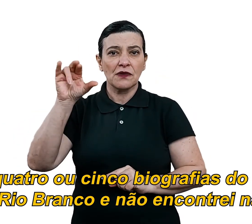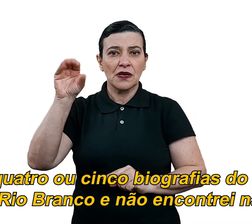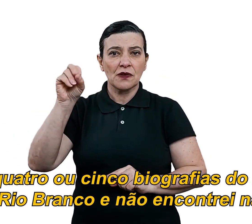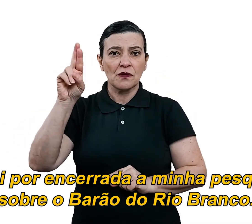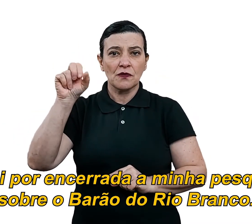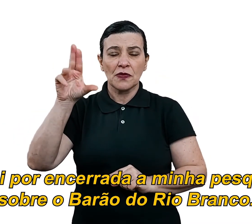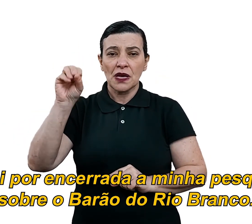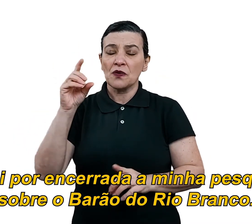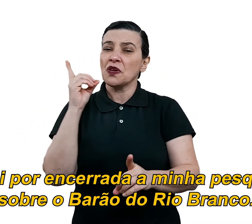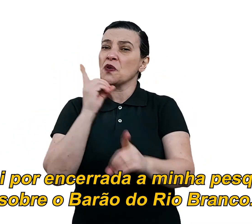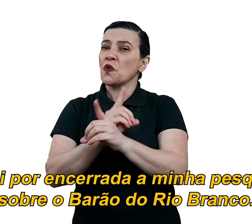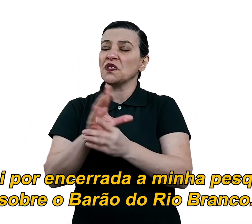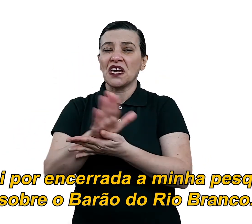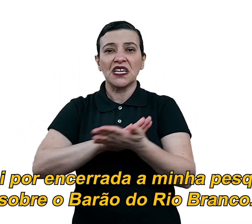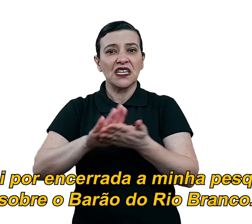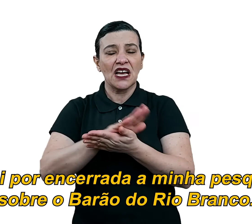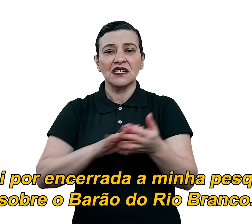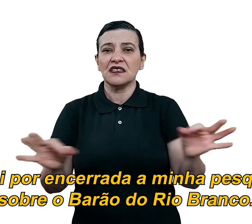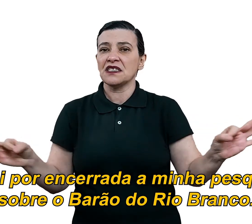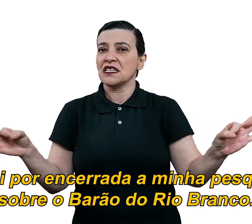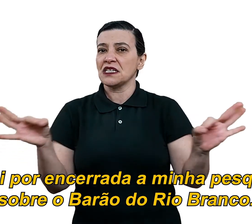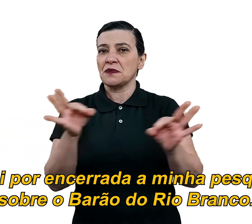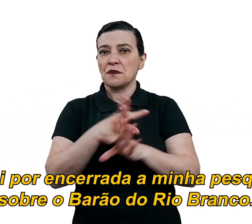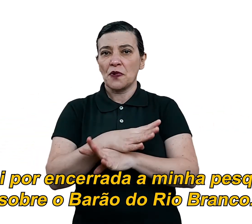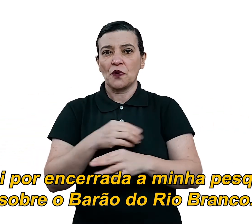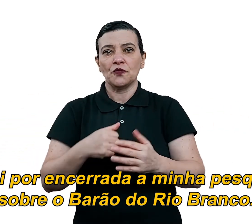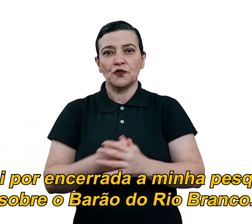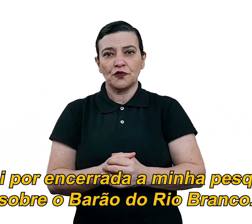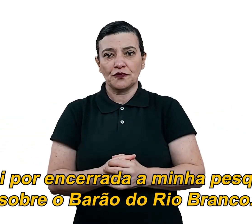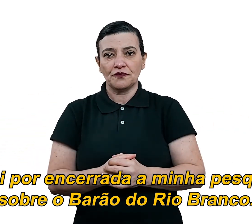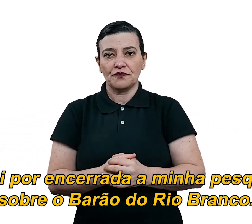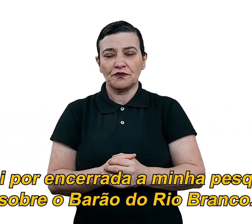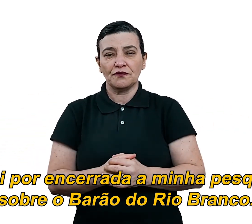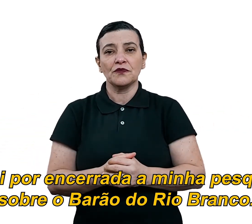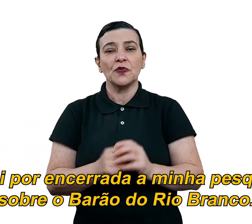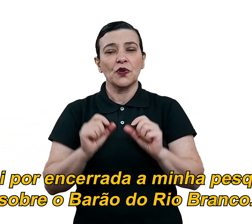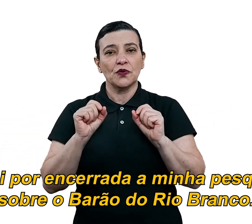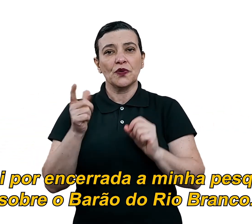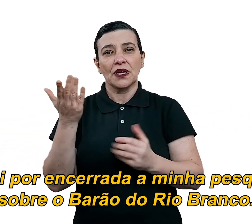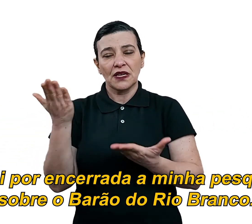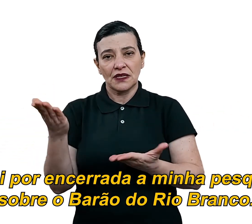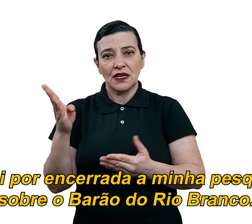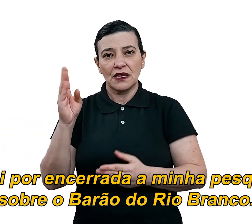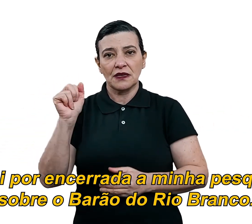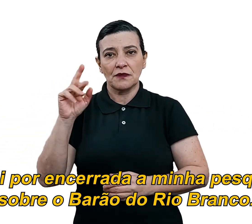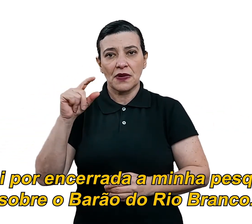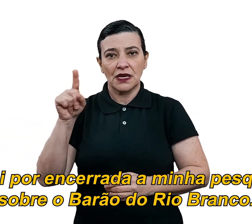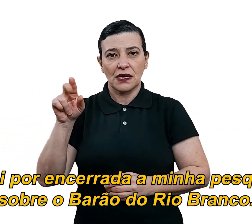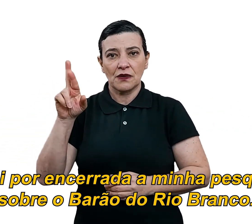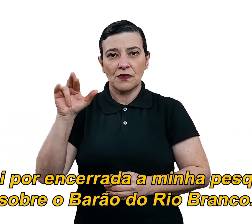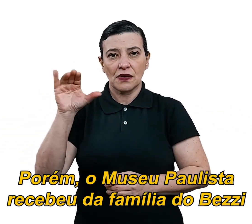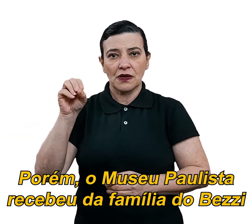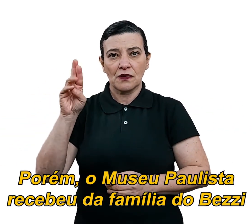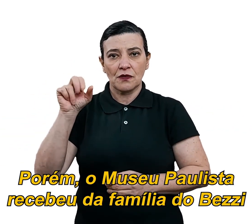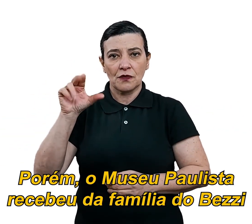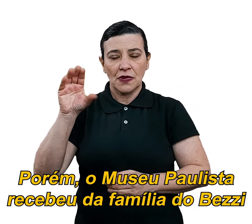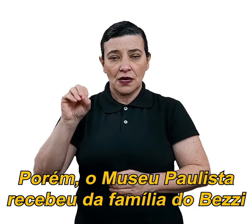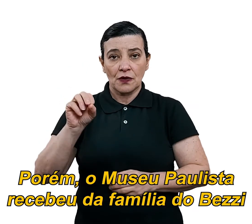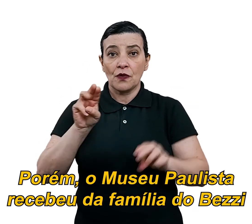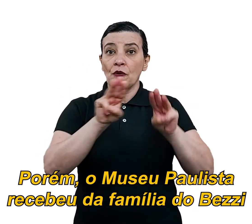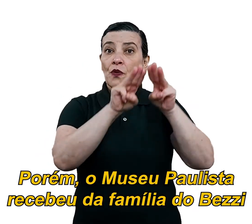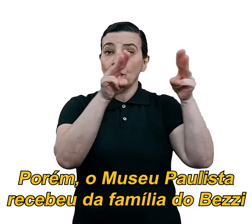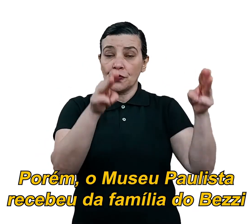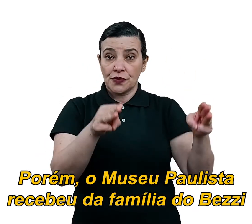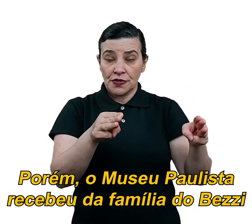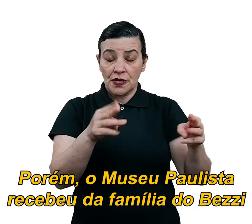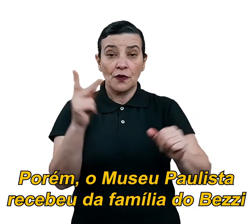encontrei nada a esse respeito. E dei por encerrada a minha pesquisa sobre o Barão do Rio Branco. Porém,